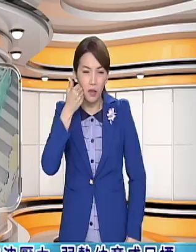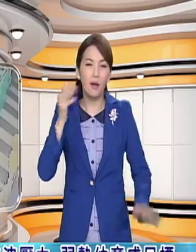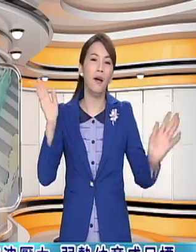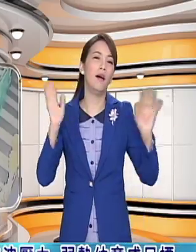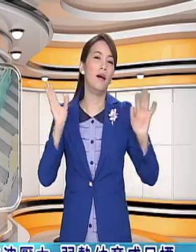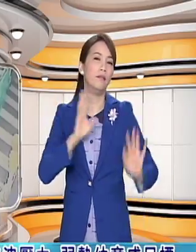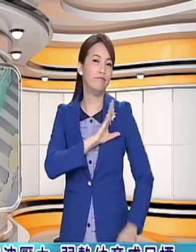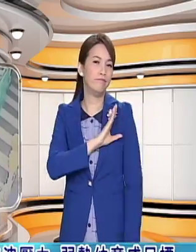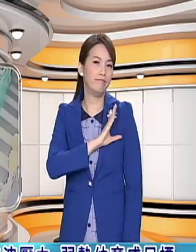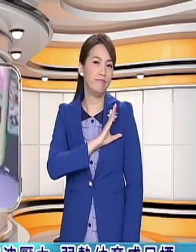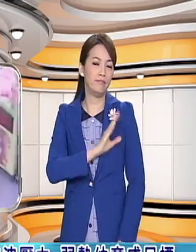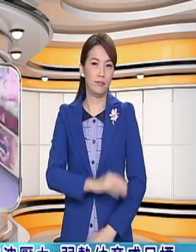们犯案的目标。